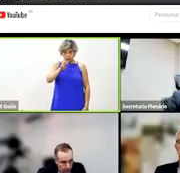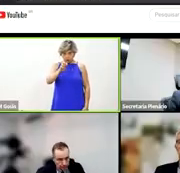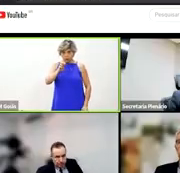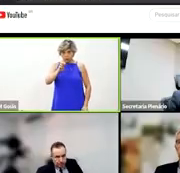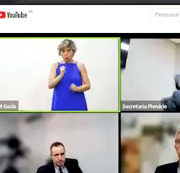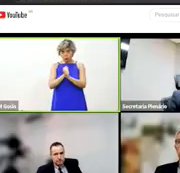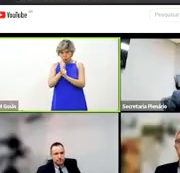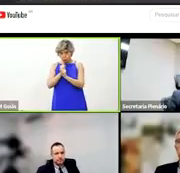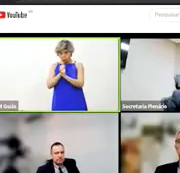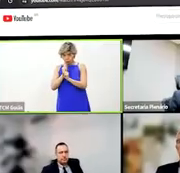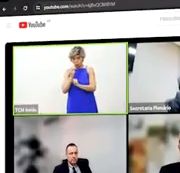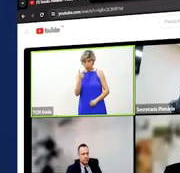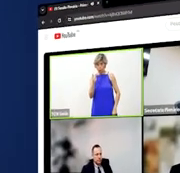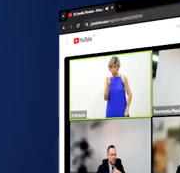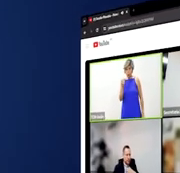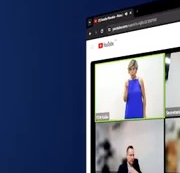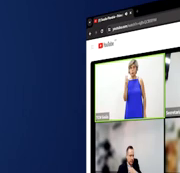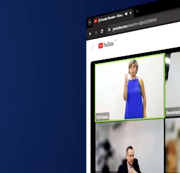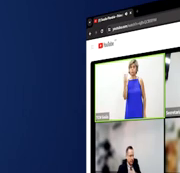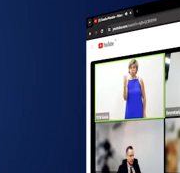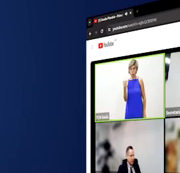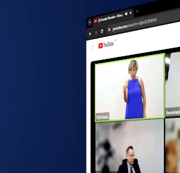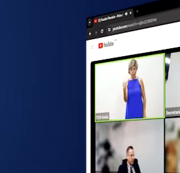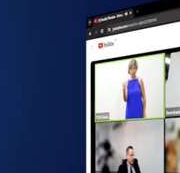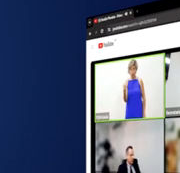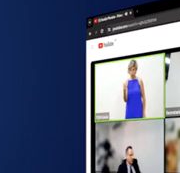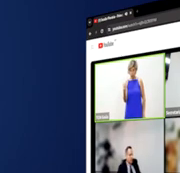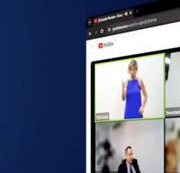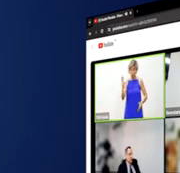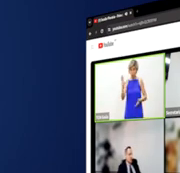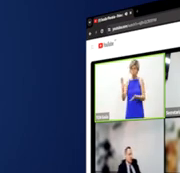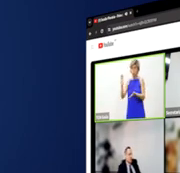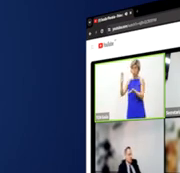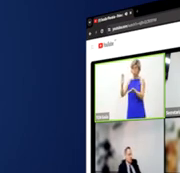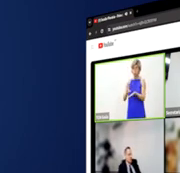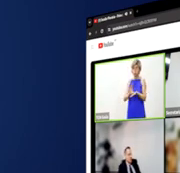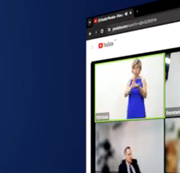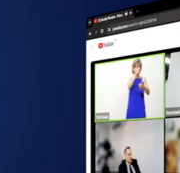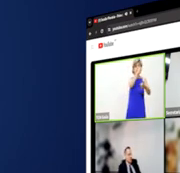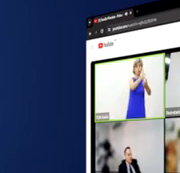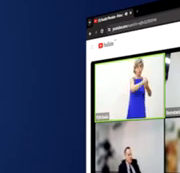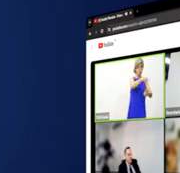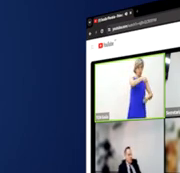de aposentadorias, editais de concurso público, processo seletivo,